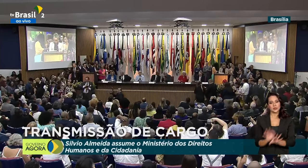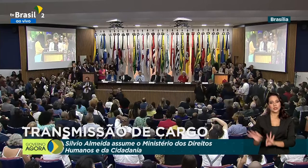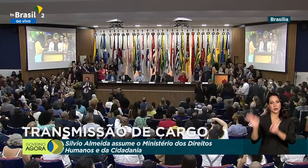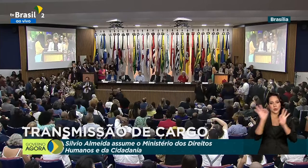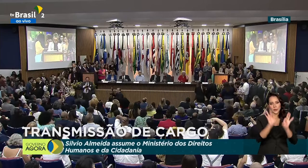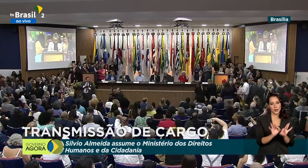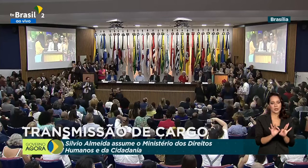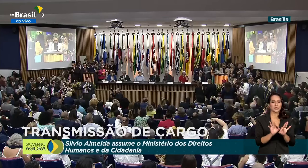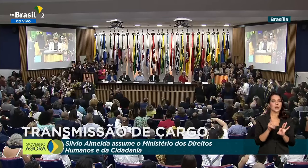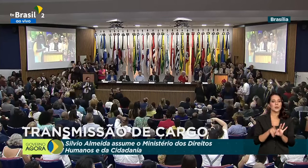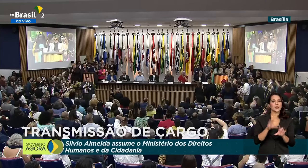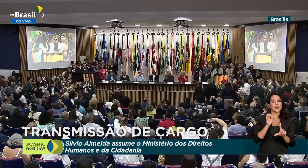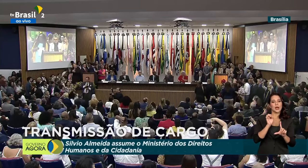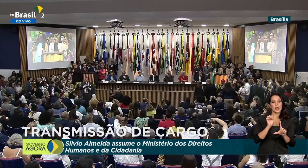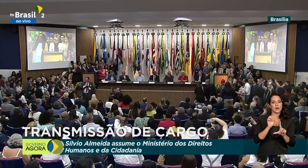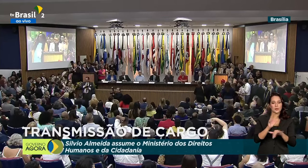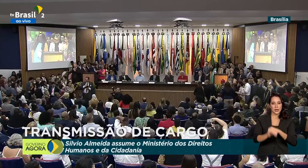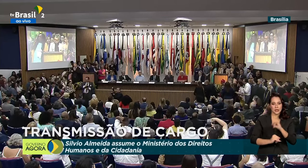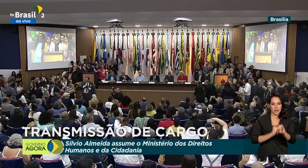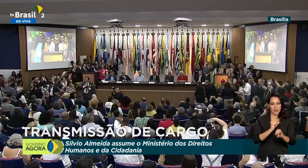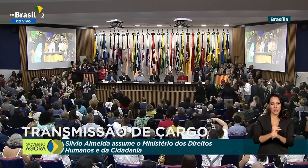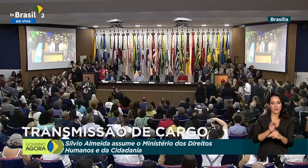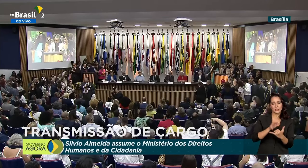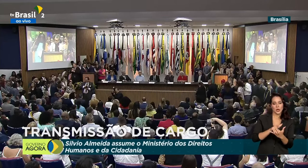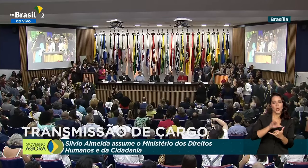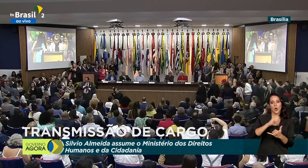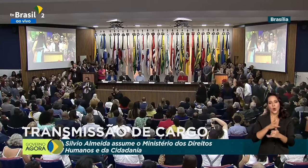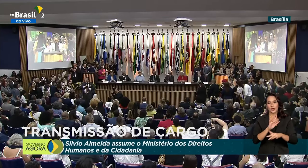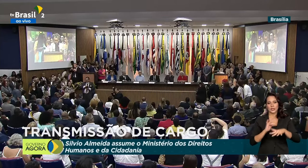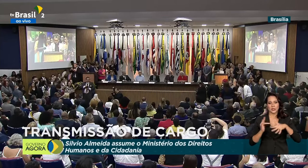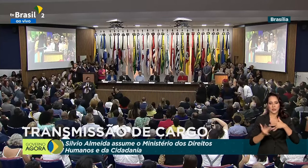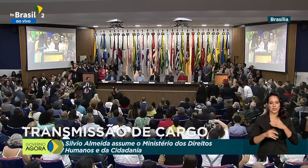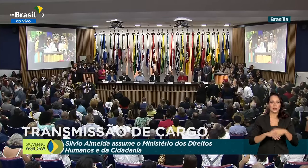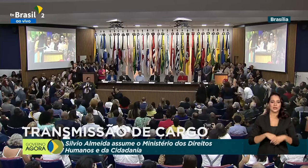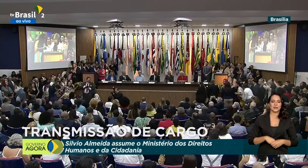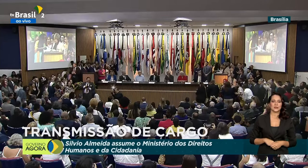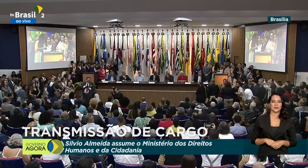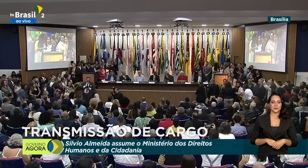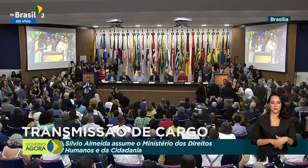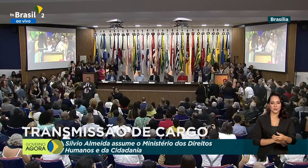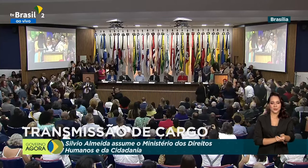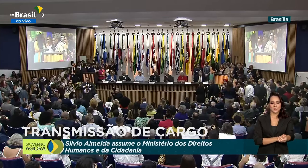acompanhando por meio da transmissão online ou nas redes sociais